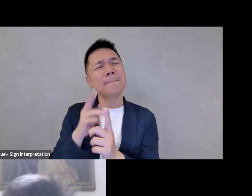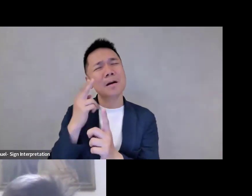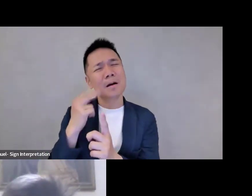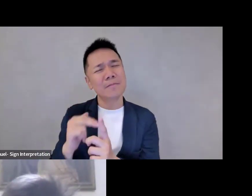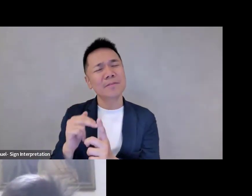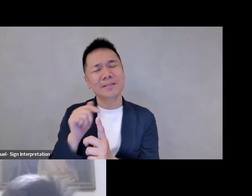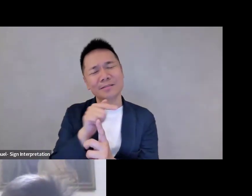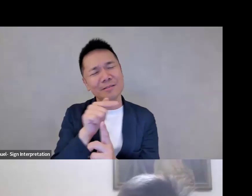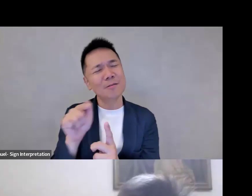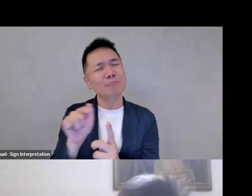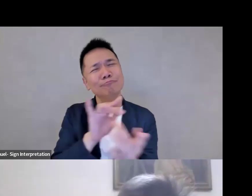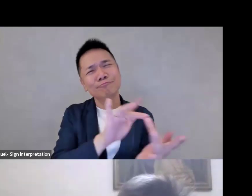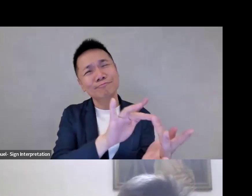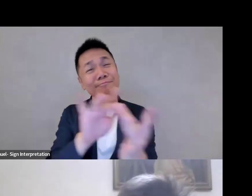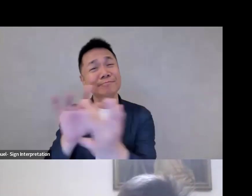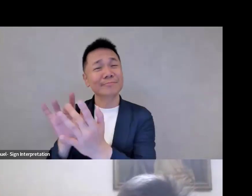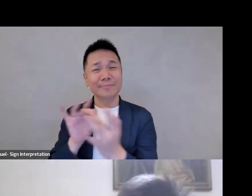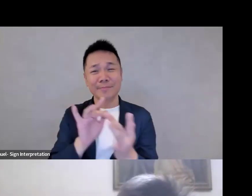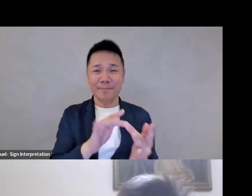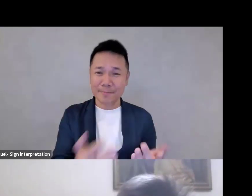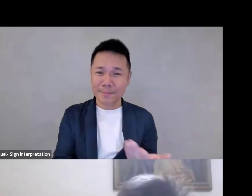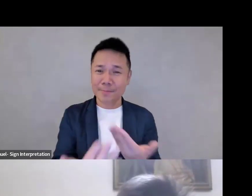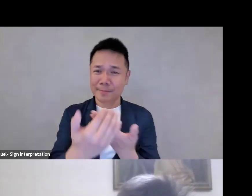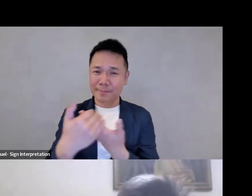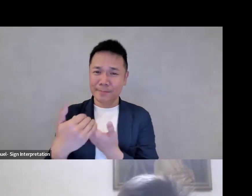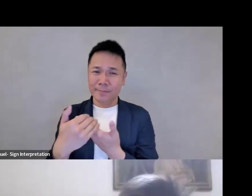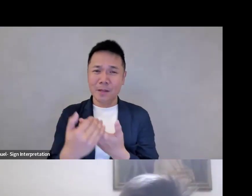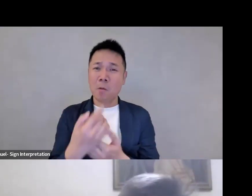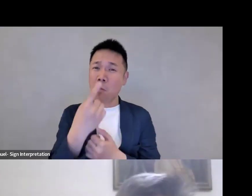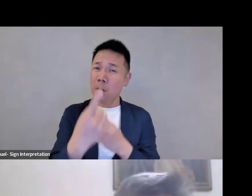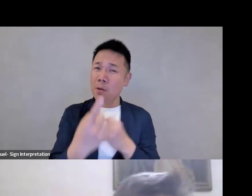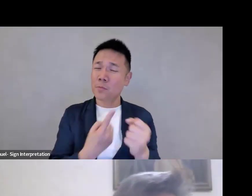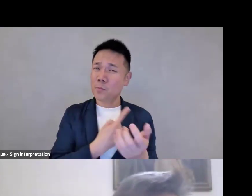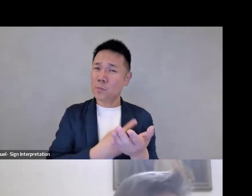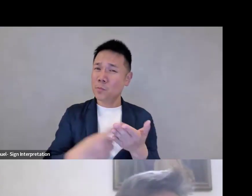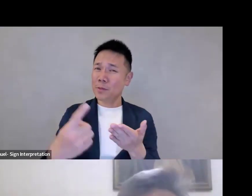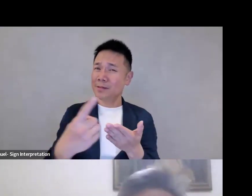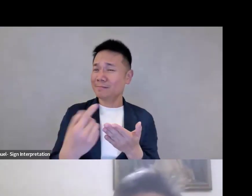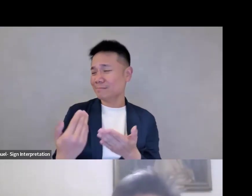上个礼拜与我们一起合作的这些伙伴同事们，